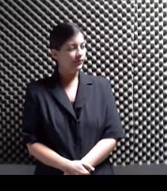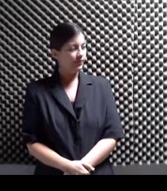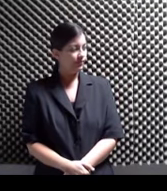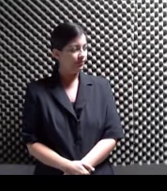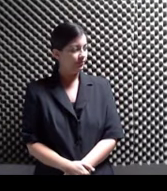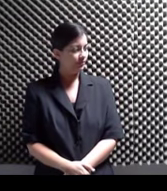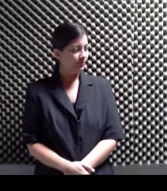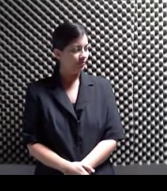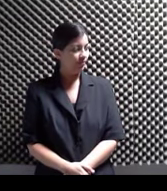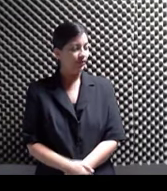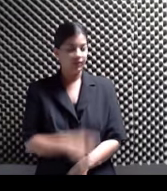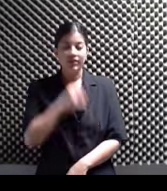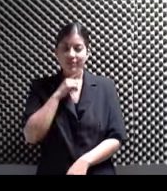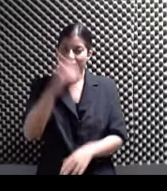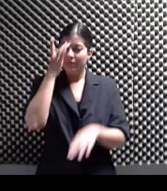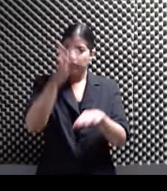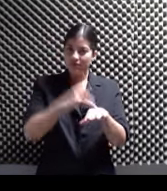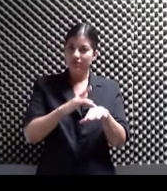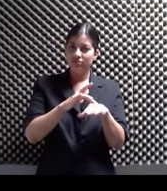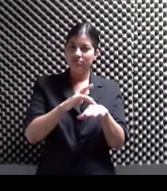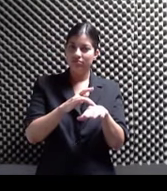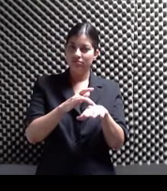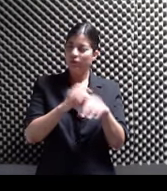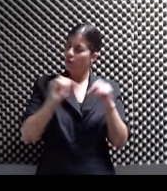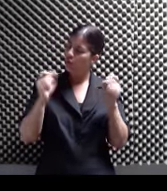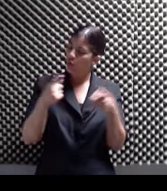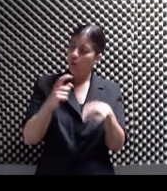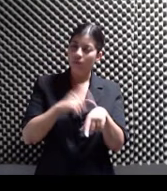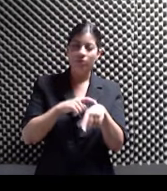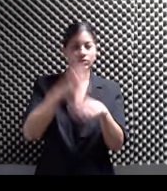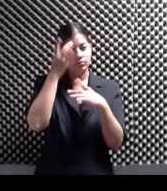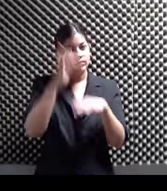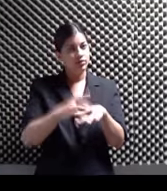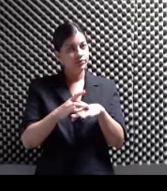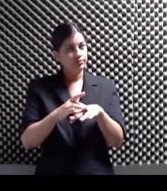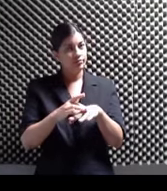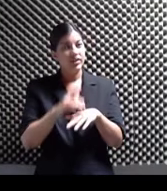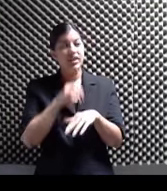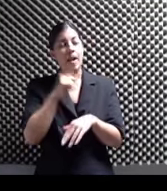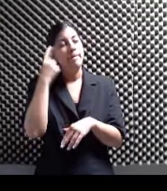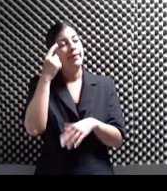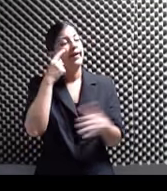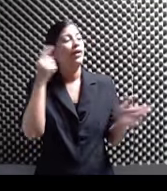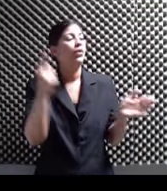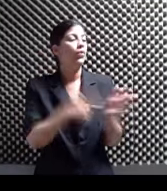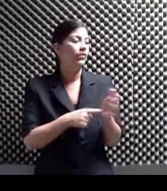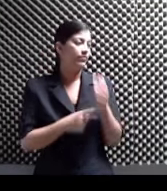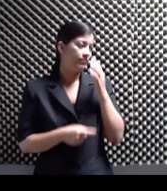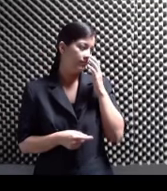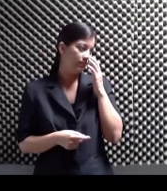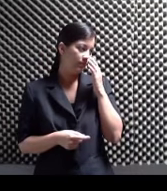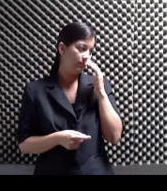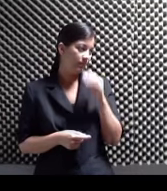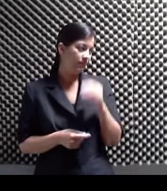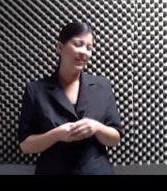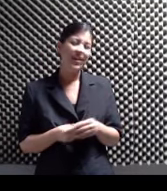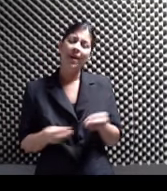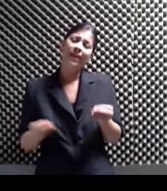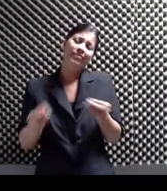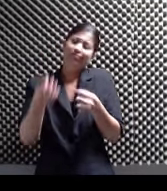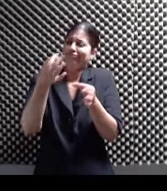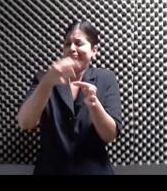hay una meditación. Okay. ¿Sabes? Y a fin de cuentas, hacerte consciente. Es más sencillo de lo que realmente